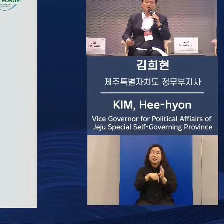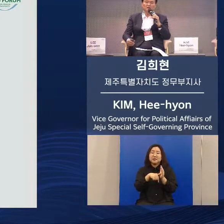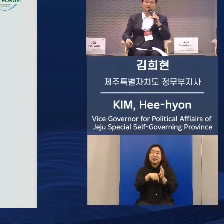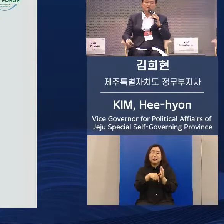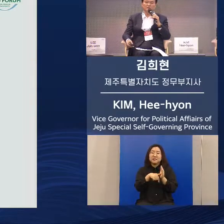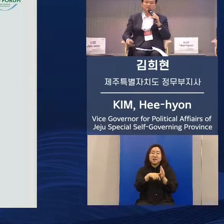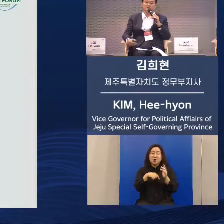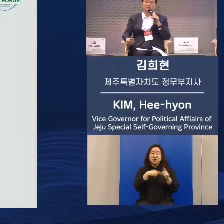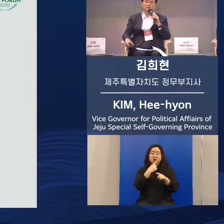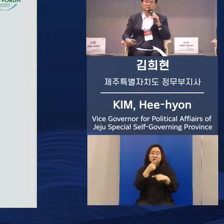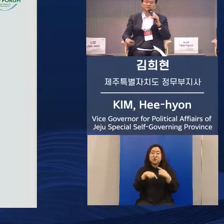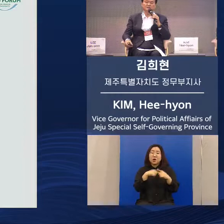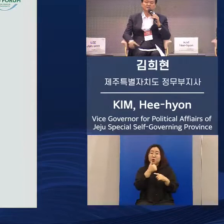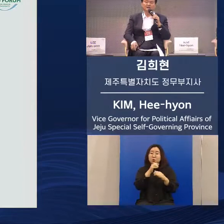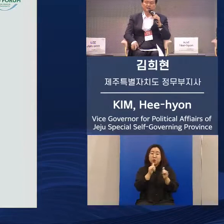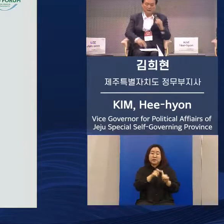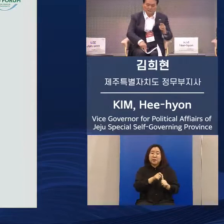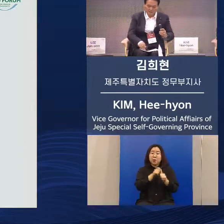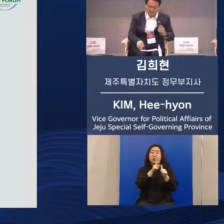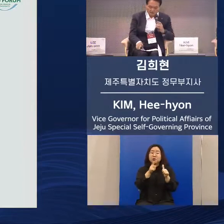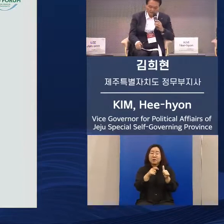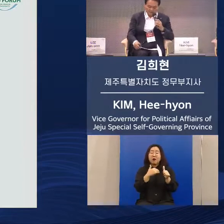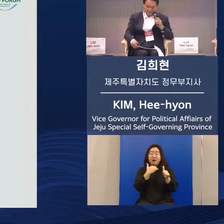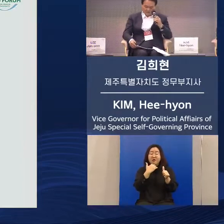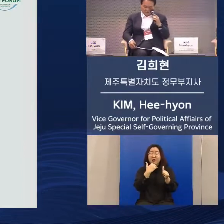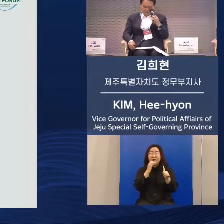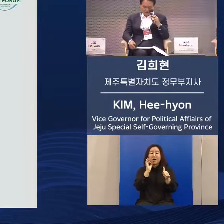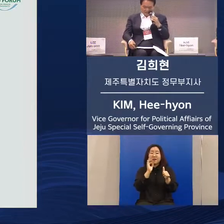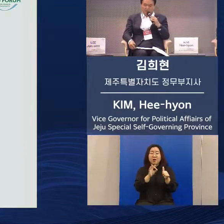수어통역사 채용하는 과정도 이렇게 지켜보고 했었는데,